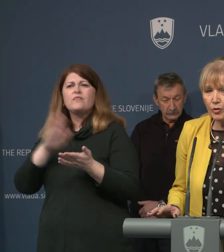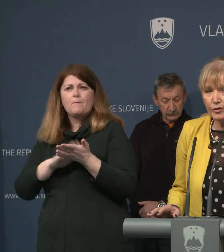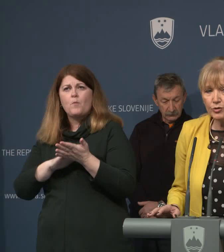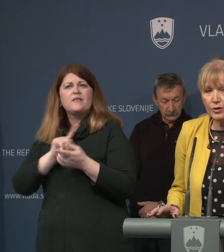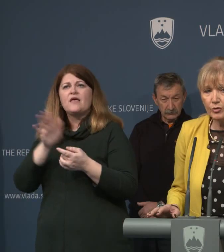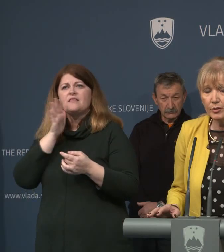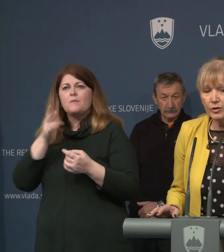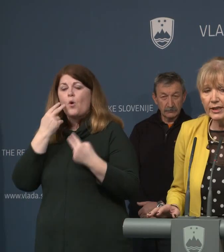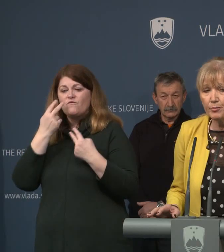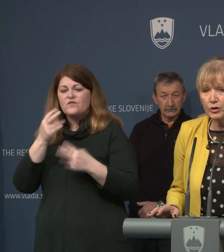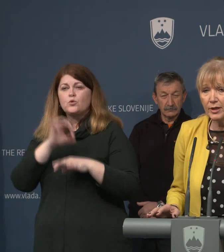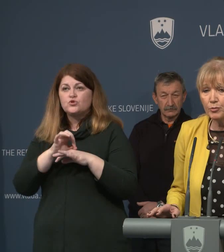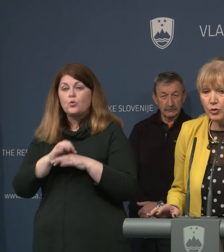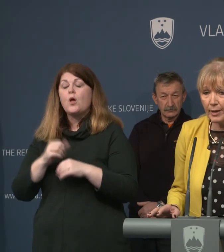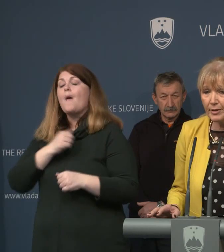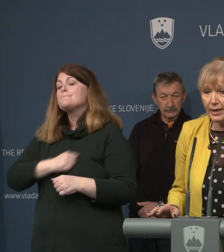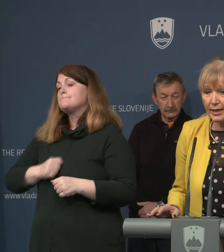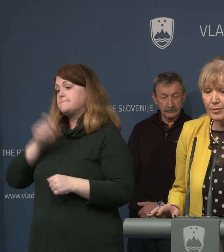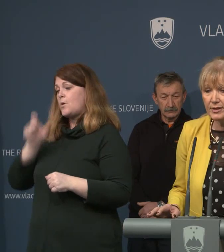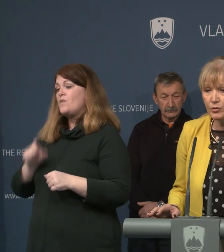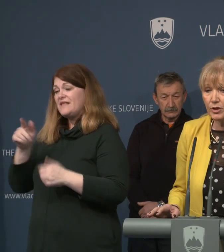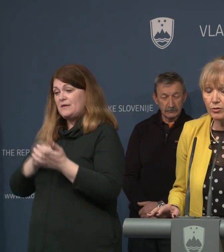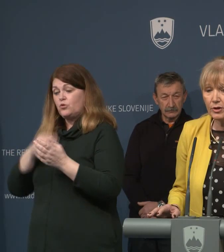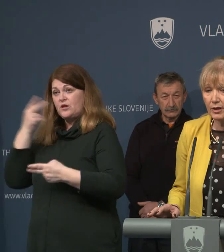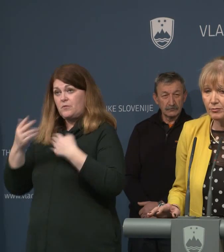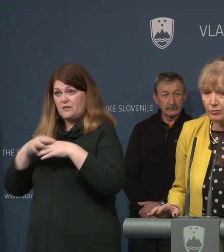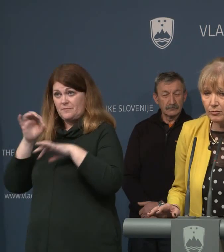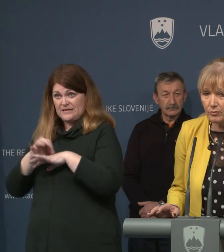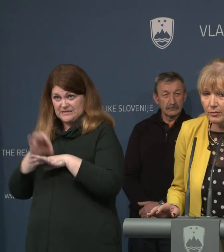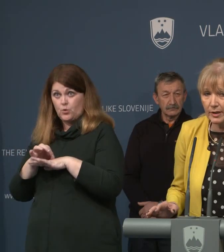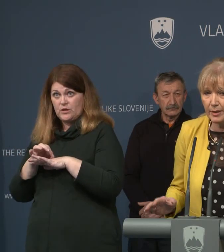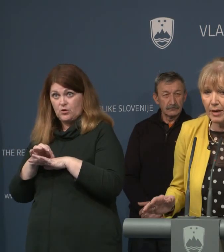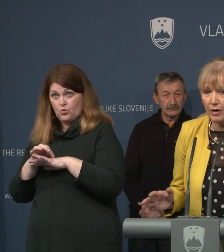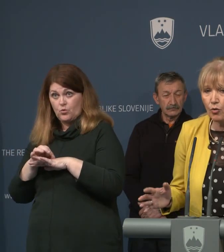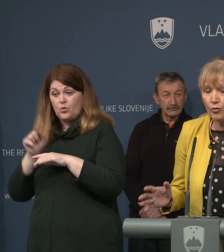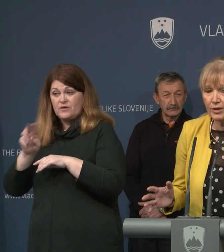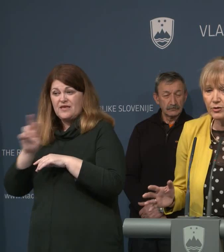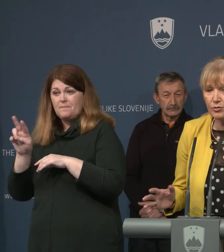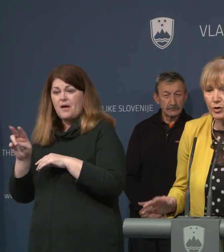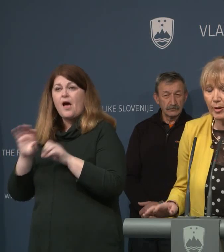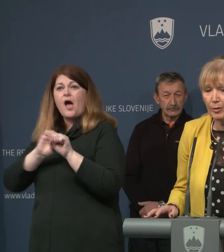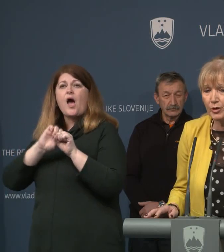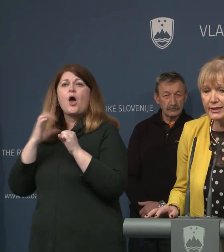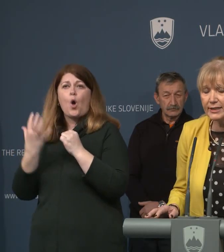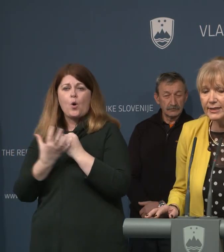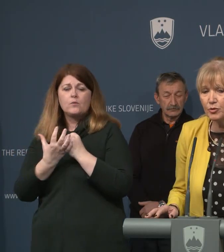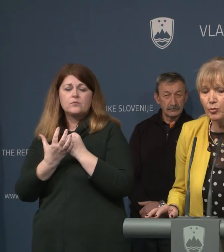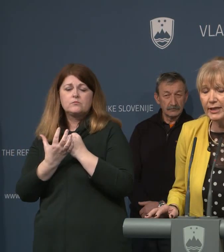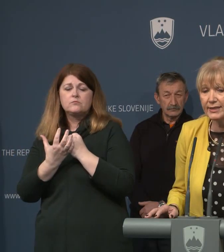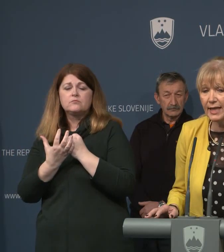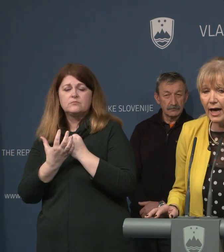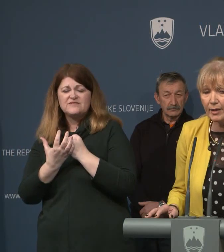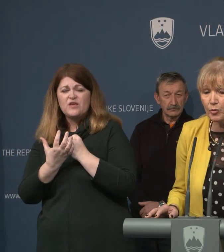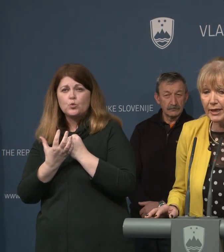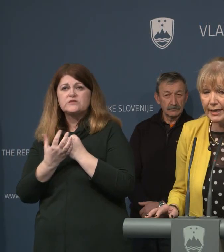da jih ne bo videl zdravnik. Bolnik, ki potrebuje pregled pri zdravniku, ki ima COVID oziroma ima bolezenske simptome